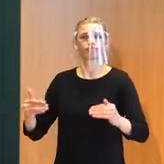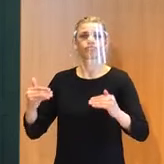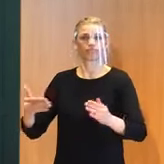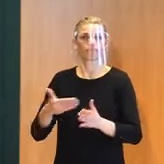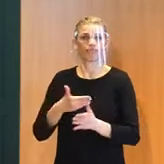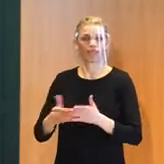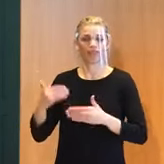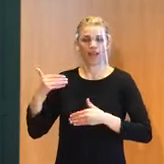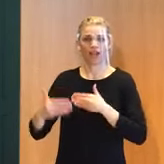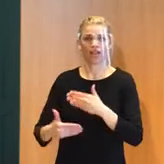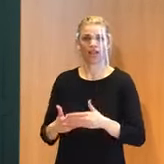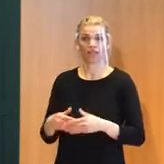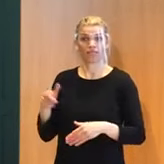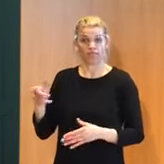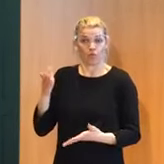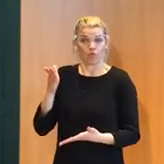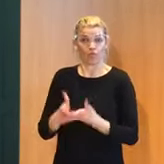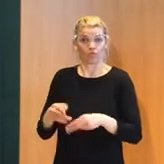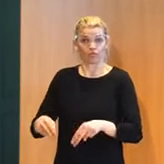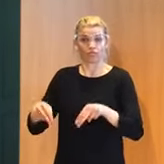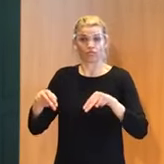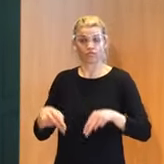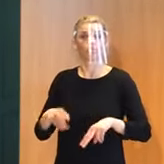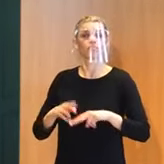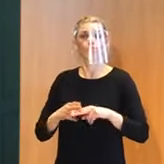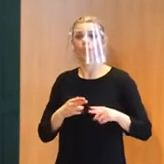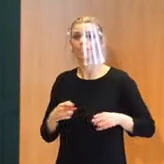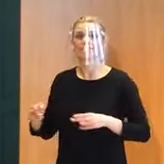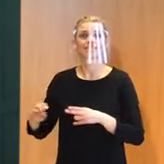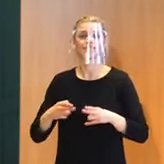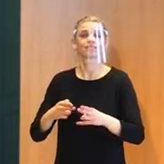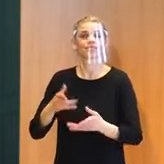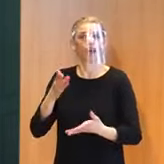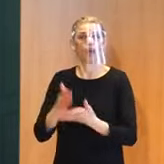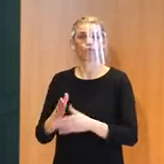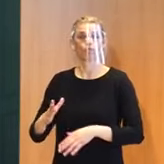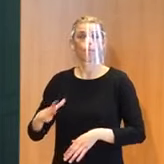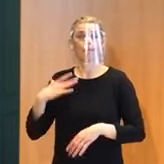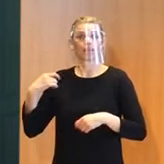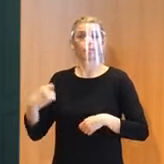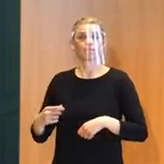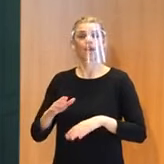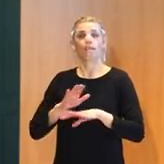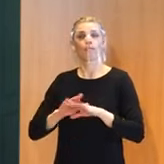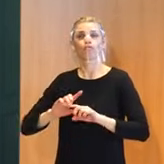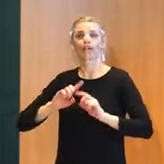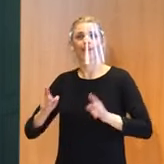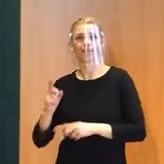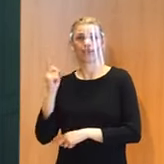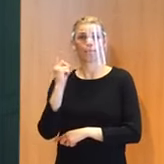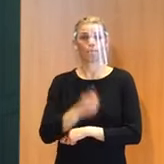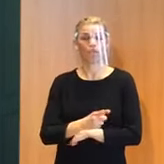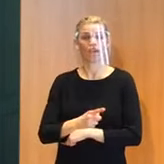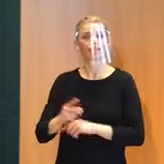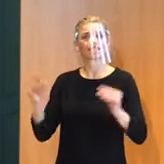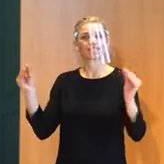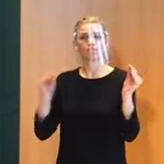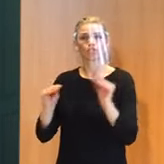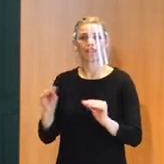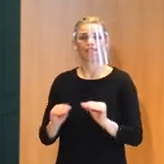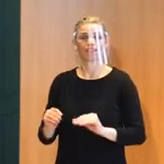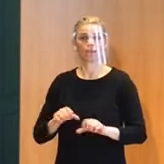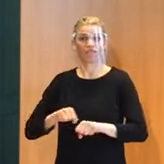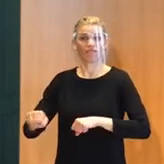spraví, tak otvorí tým cestu, že prezidentka môže niekoho iného poveriť zostavením novej vlády a môžu